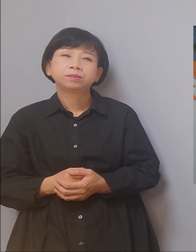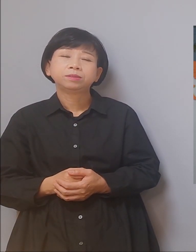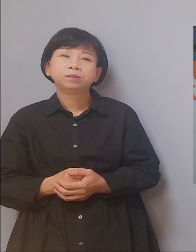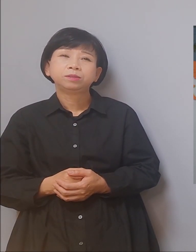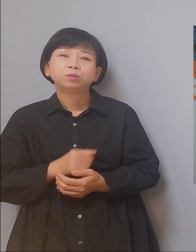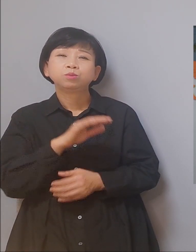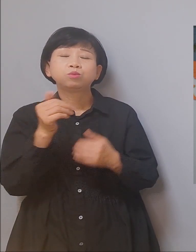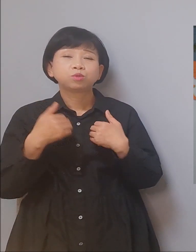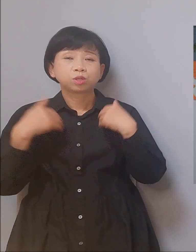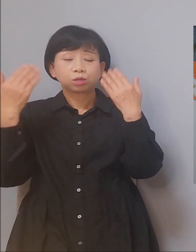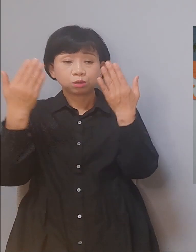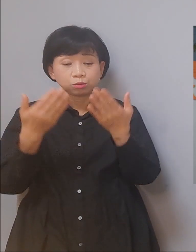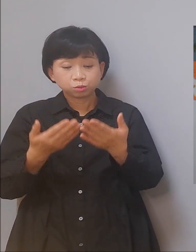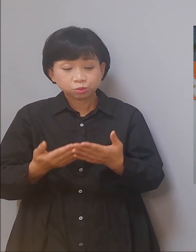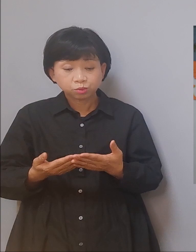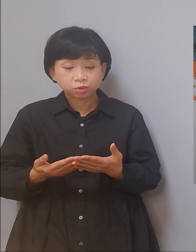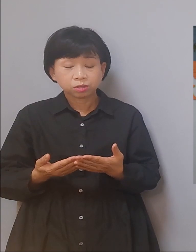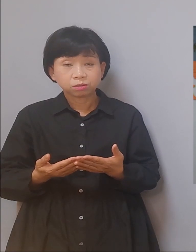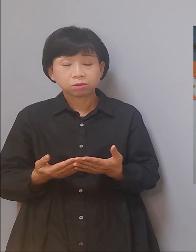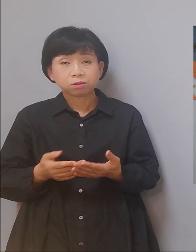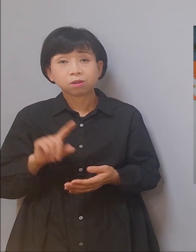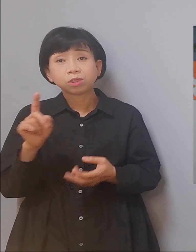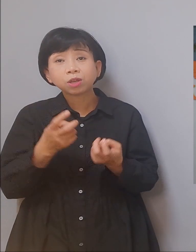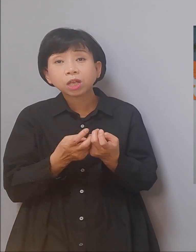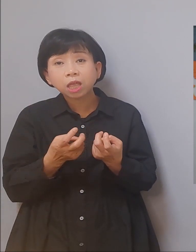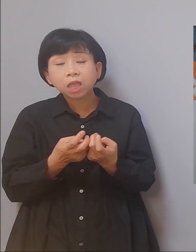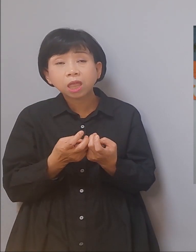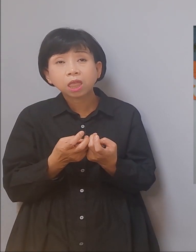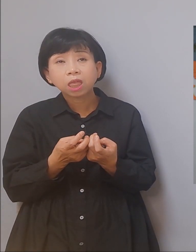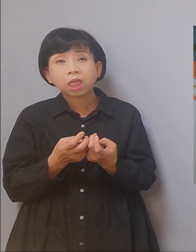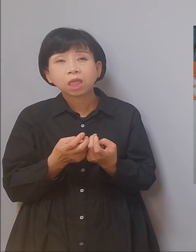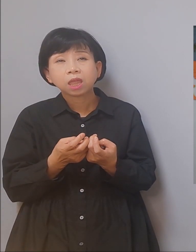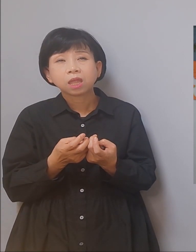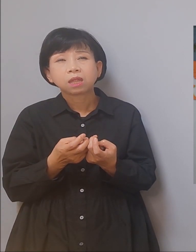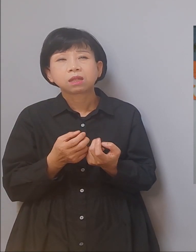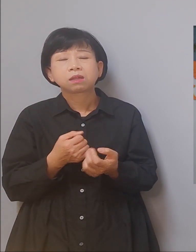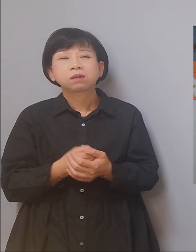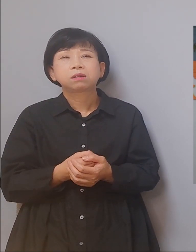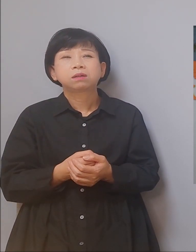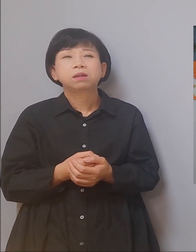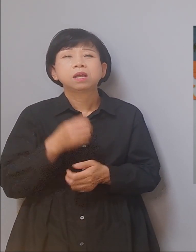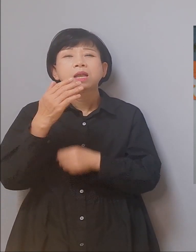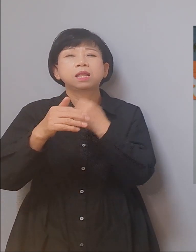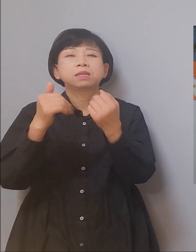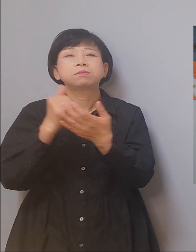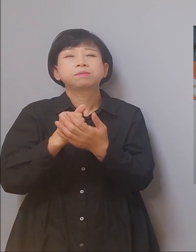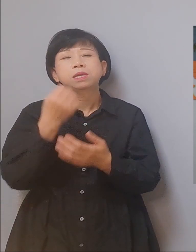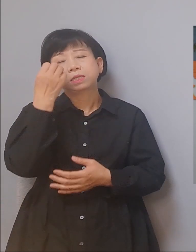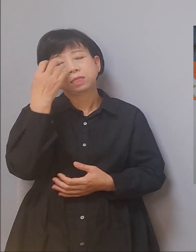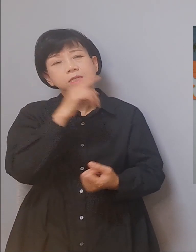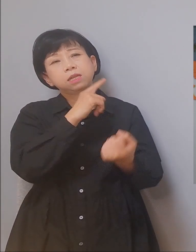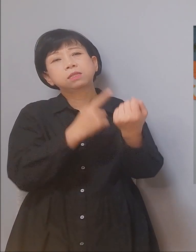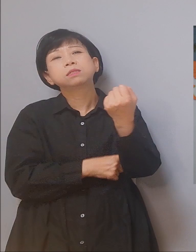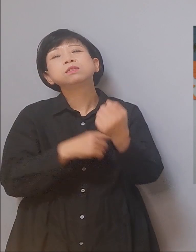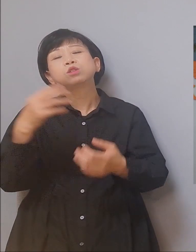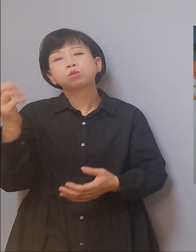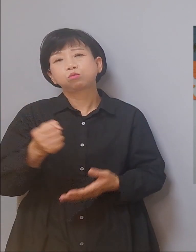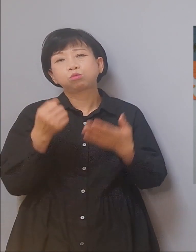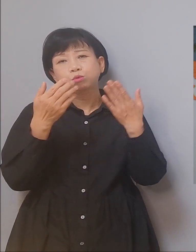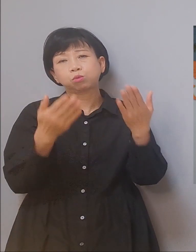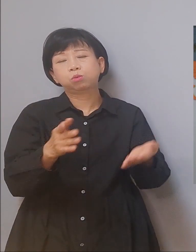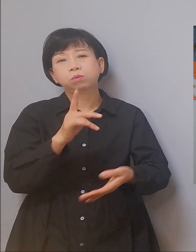어떻게 우리에게 주어졌다고요? 3절 아까쯤에 노란 부분 기억하시나요? 그의 신기한 능력으로 우리에게 주어졌다